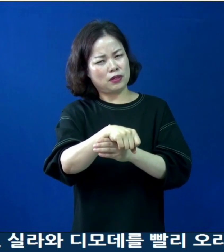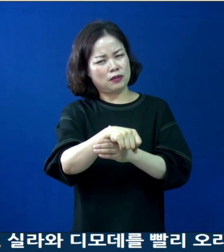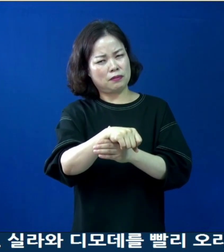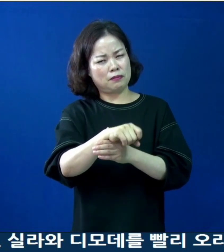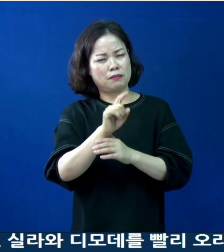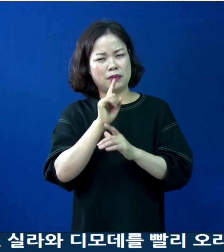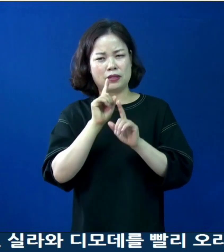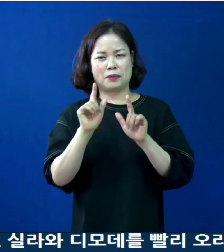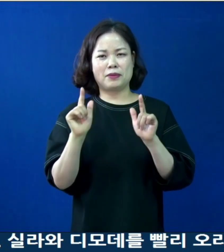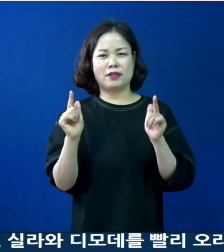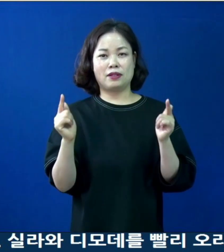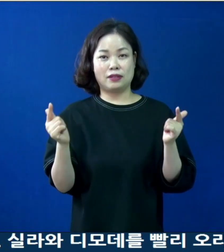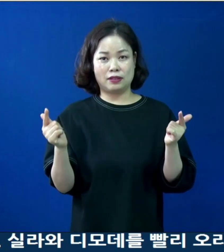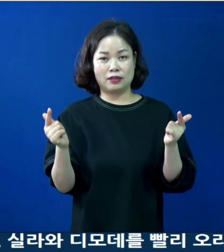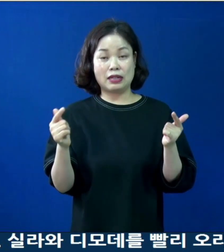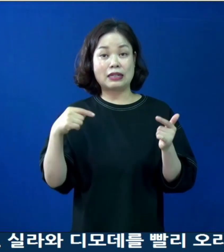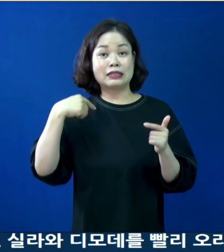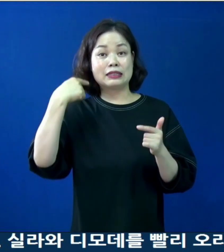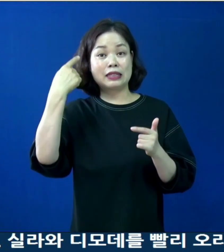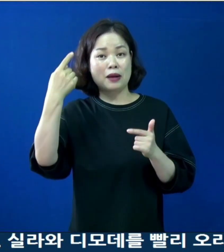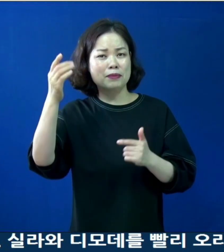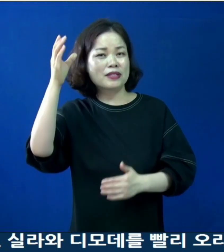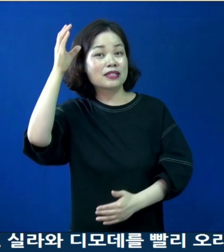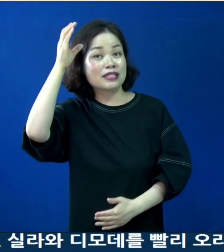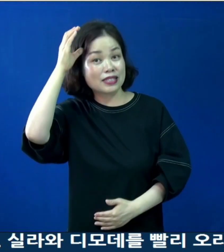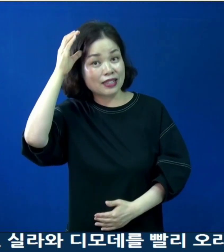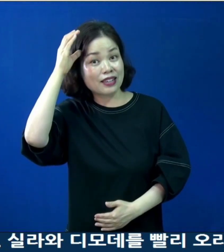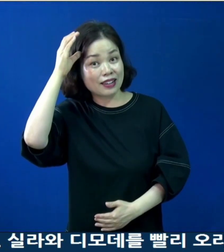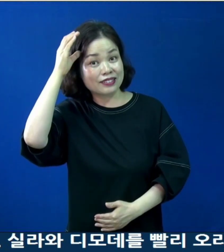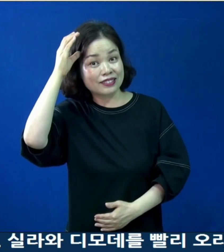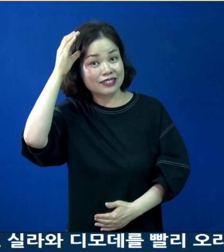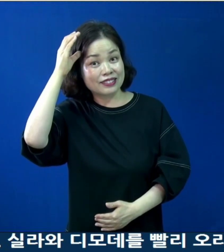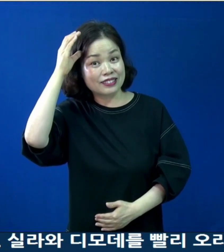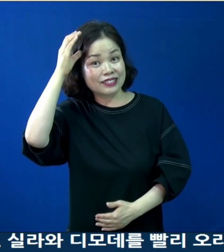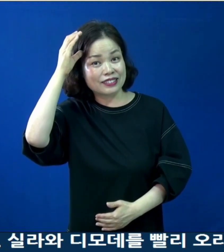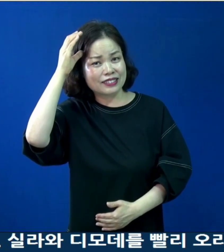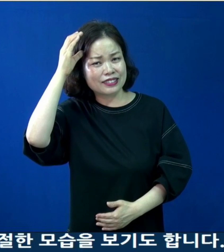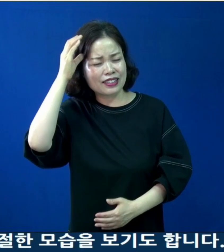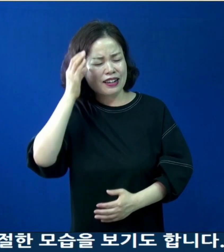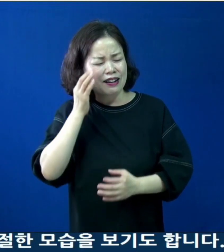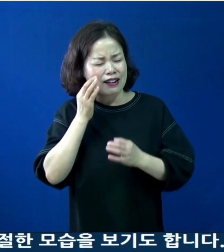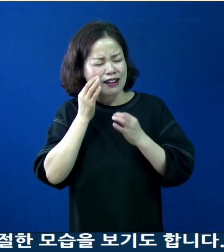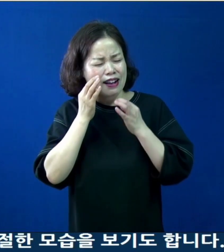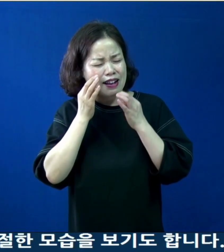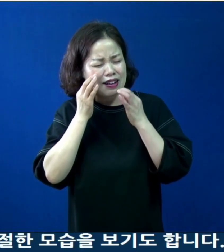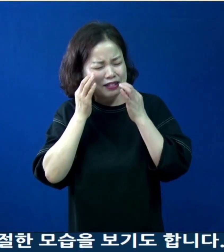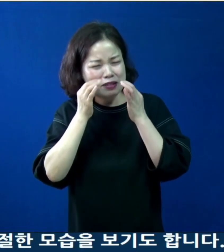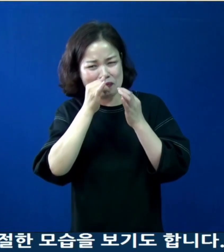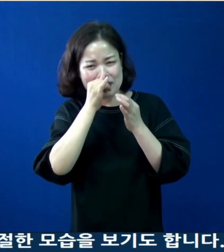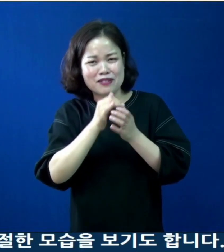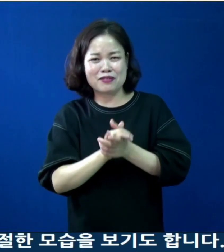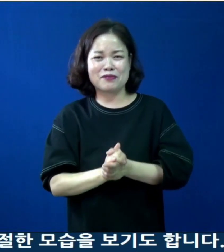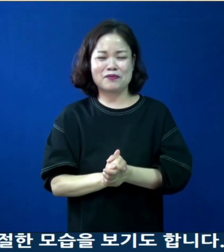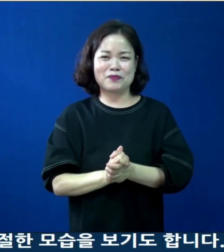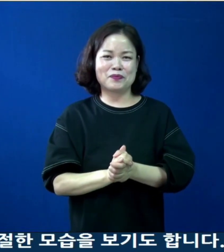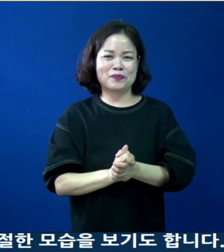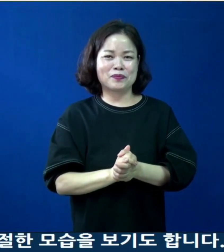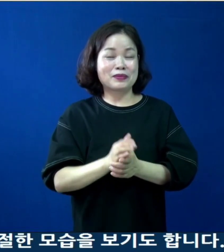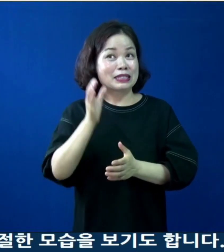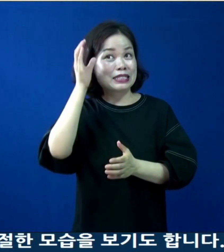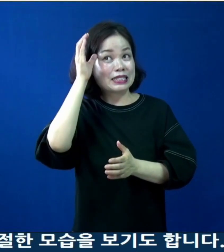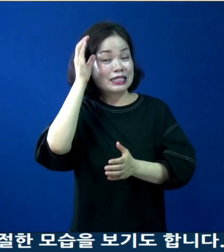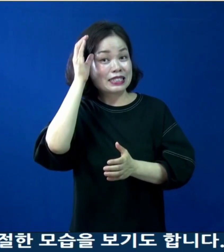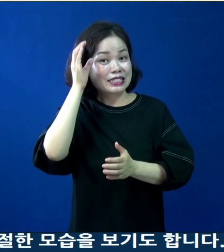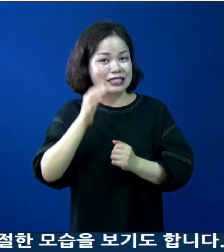말씀이 아니라 다음 편을 기대하게 하는 애절함이 있는 말씀이다. 여러분